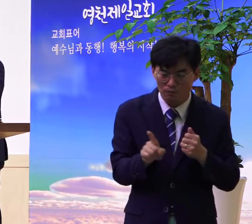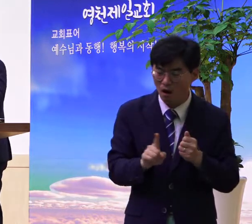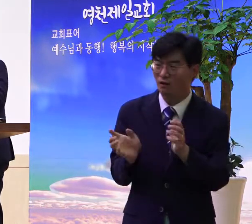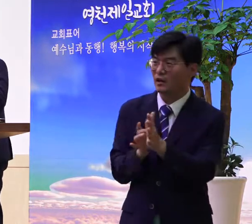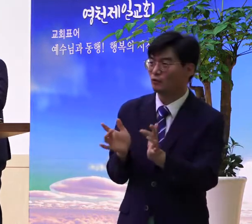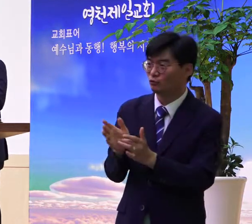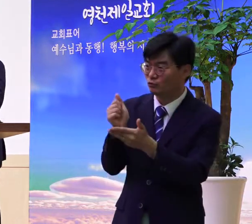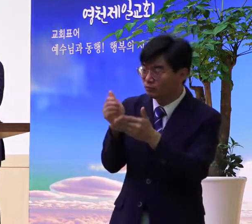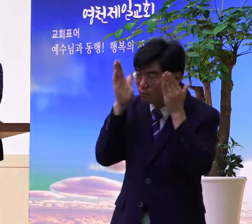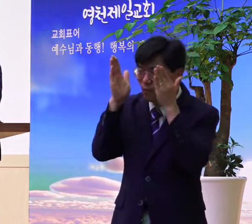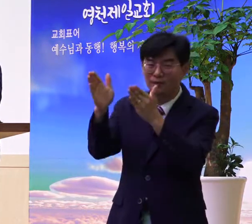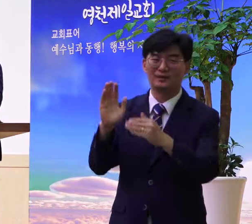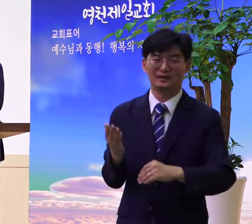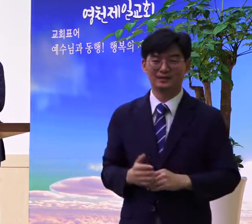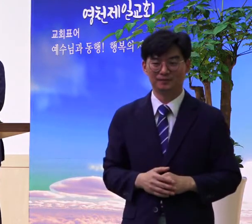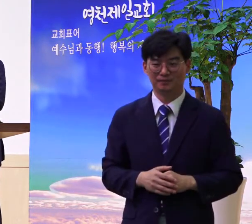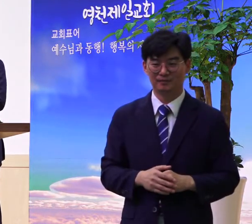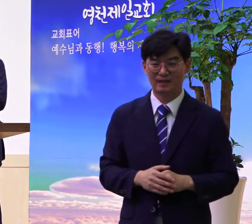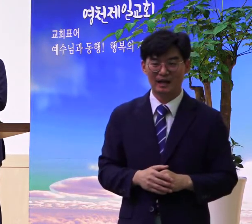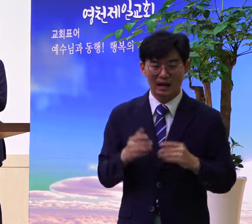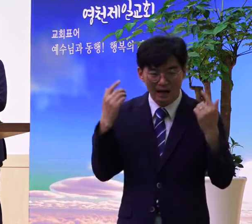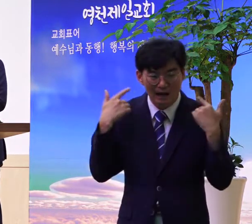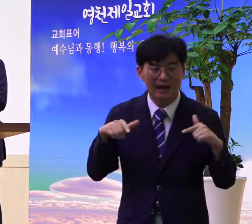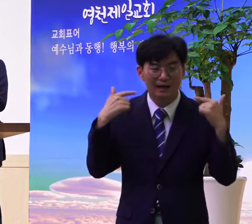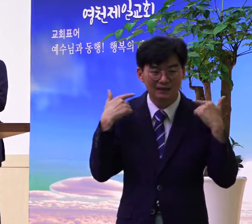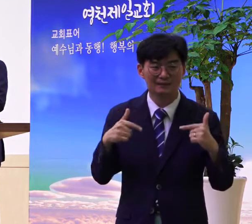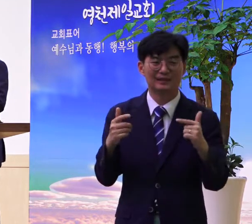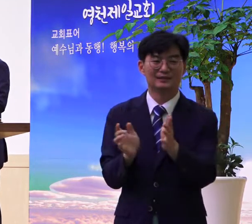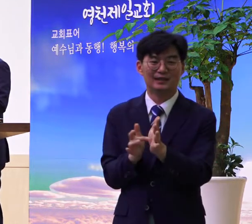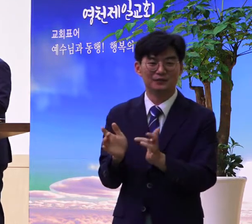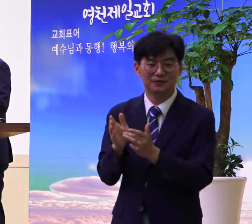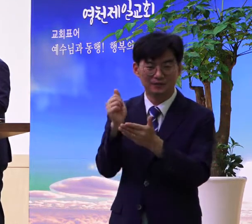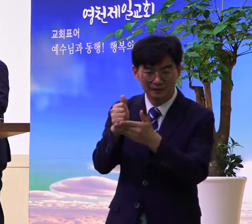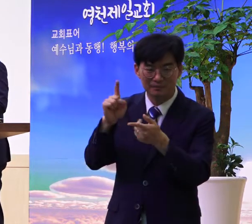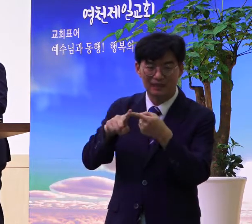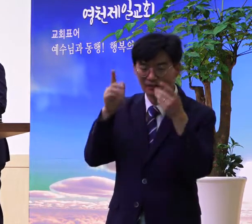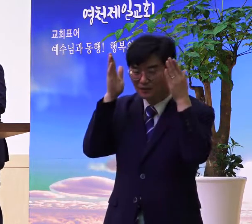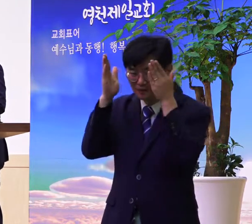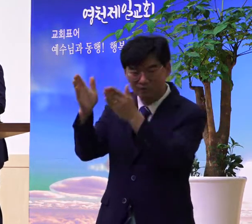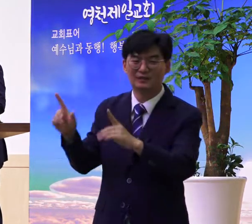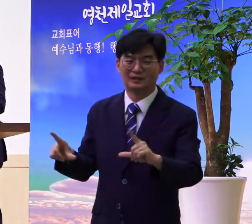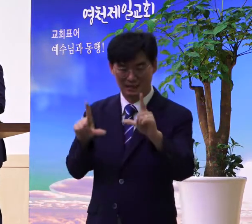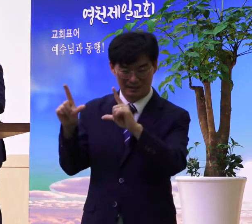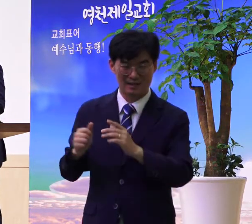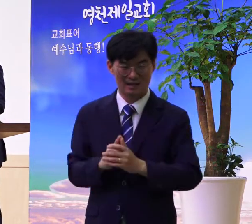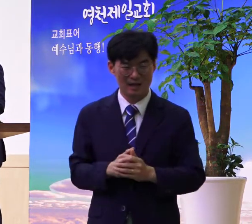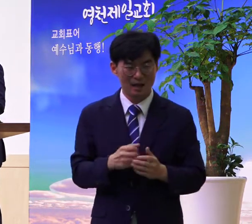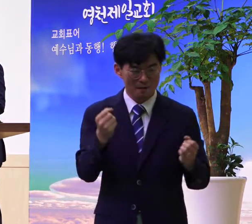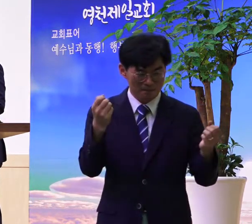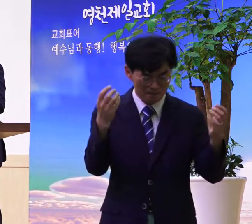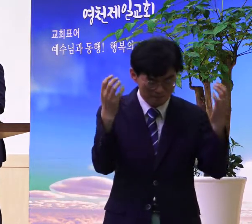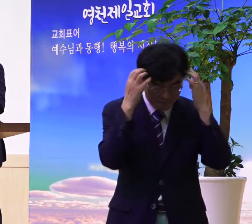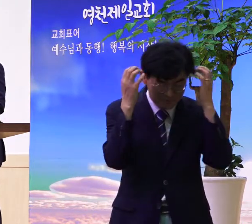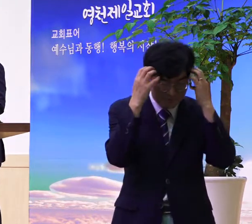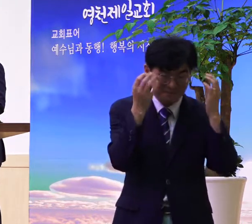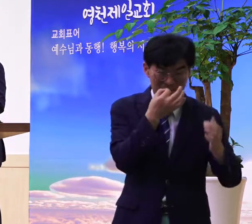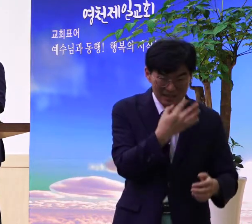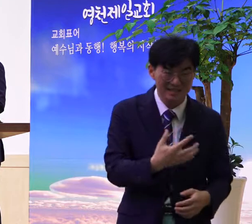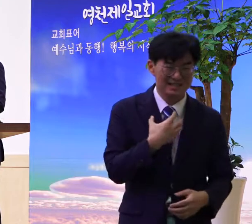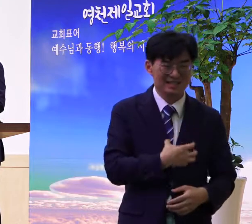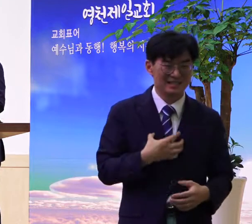부분만을 바라보며 예수님께 집중하며 살아갔습니다. 그렇게 했을 때에 그는 그 모든